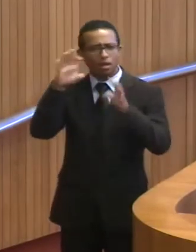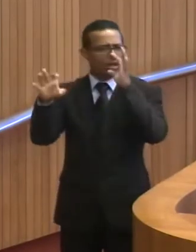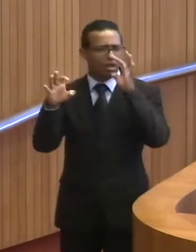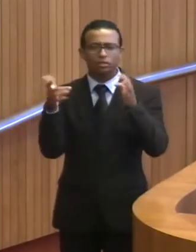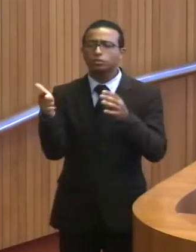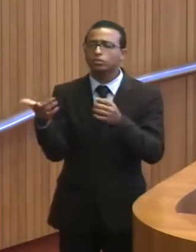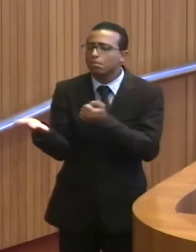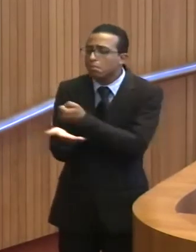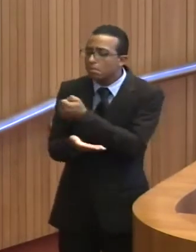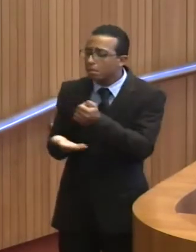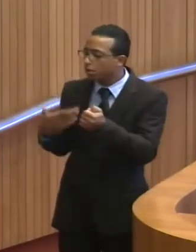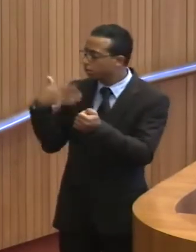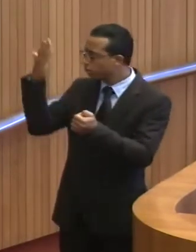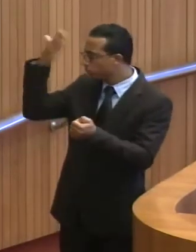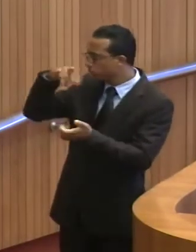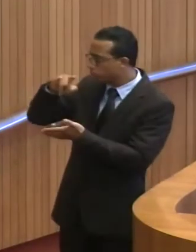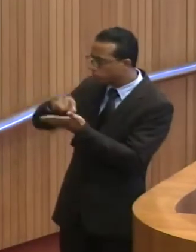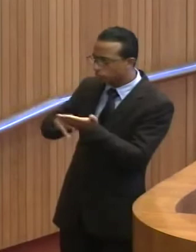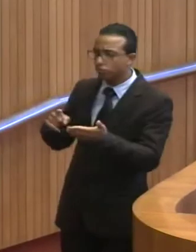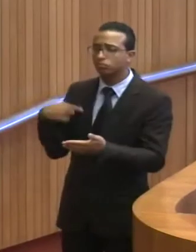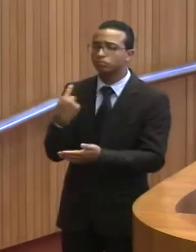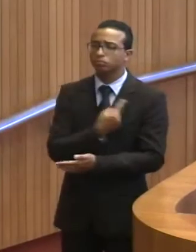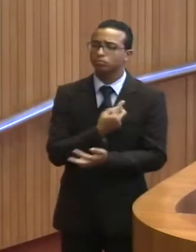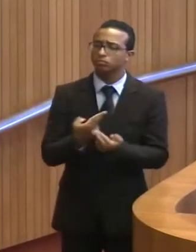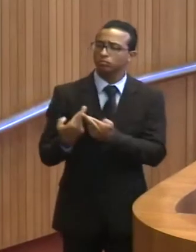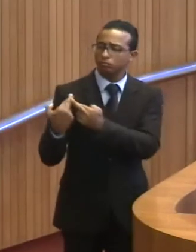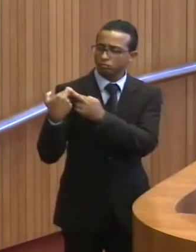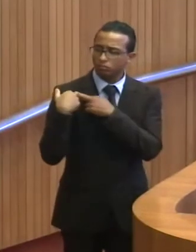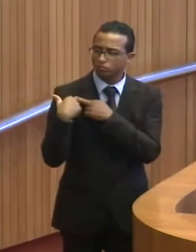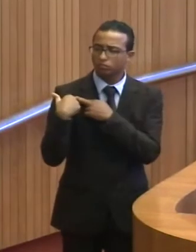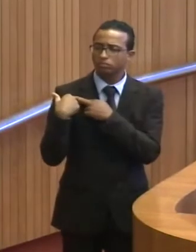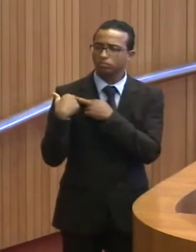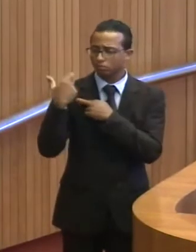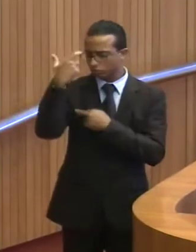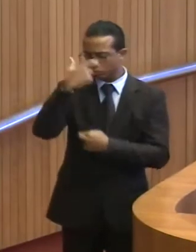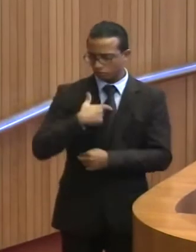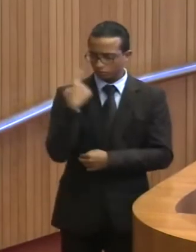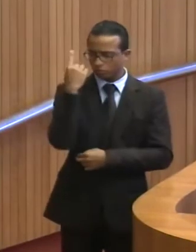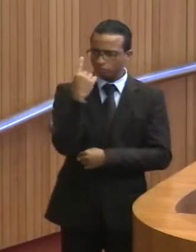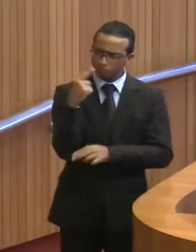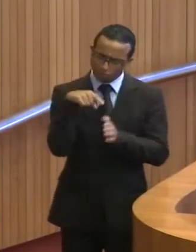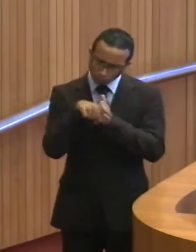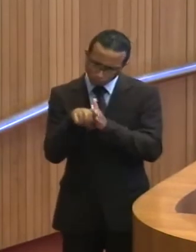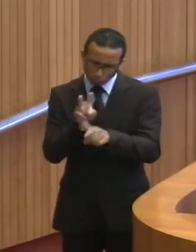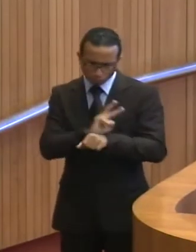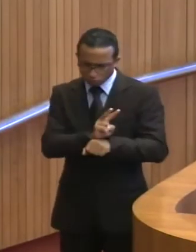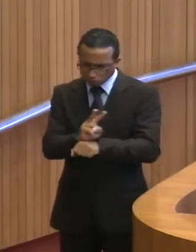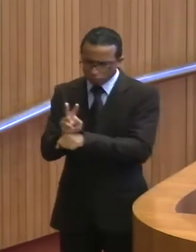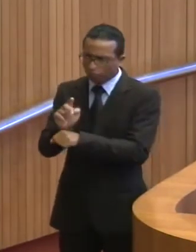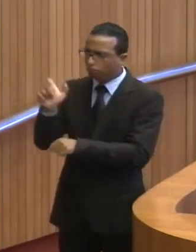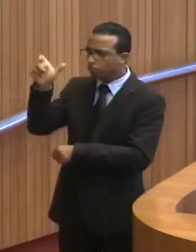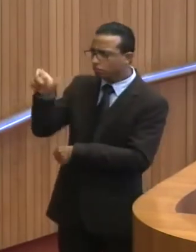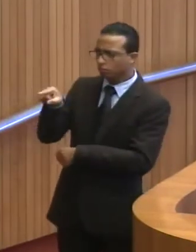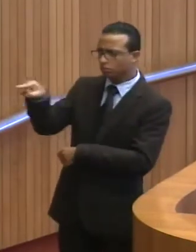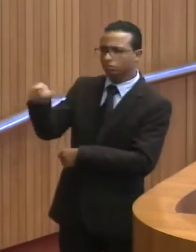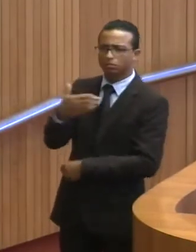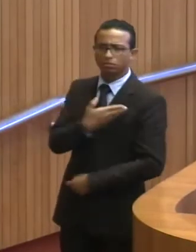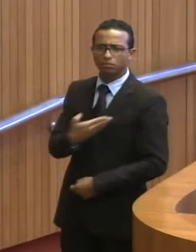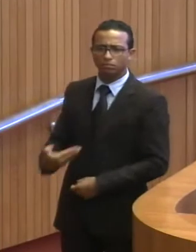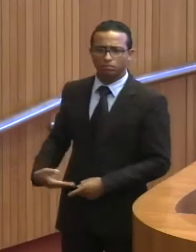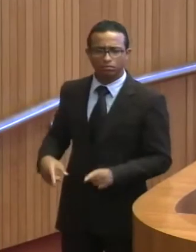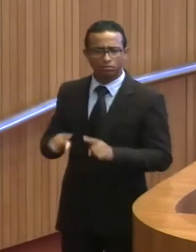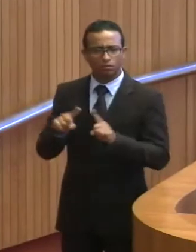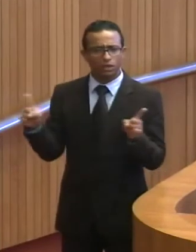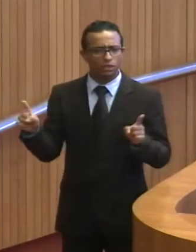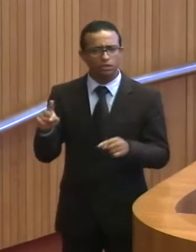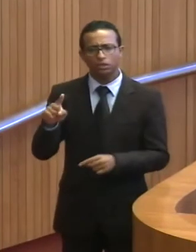acusações infundadas. Nós cumprimos nosso papel fiscalizando como é devido o Poder Executivo, mas